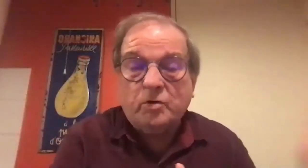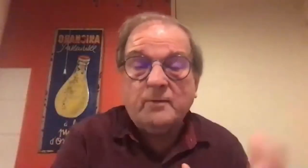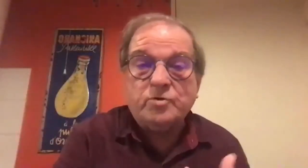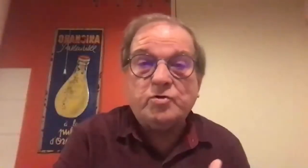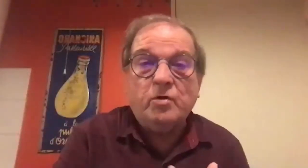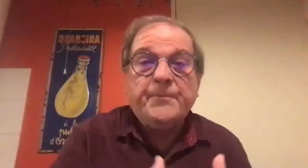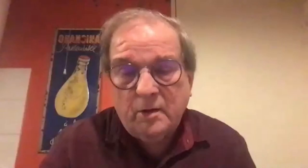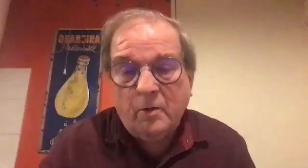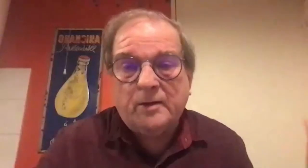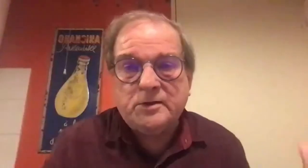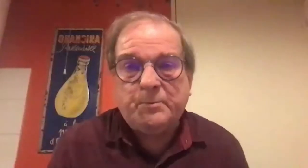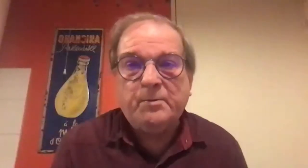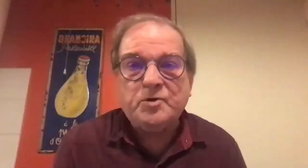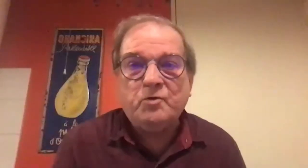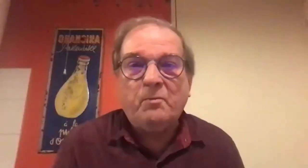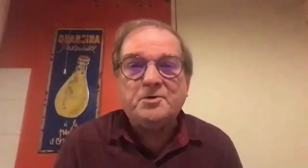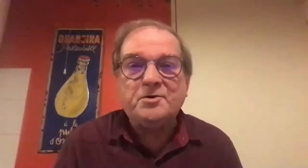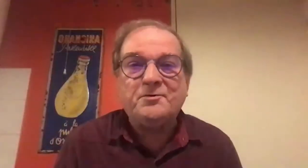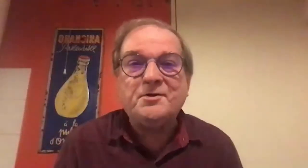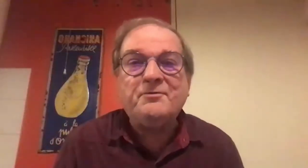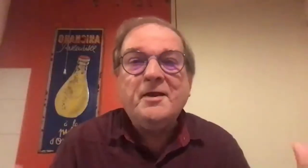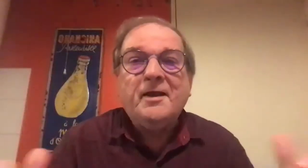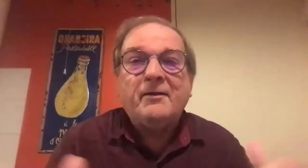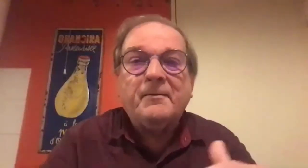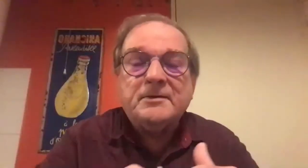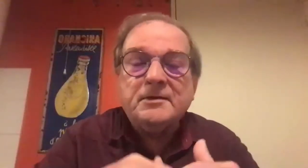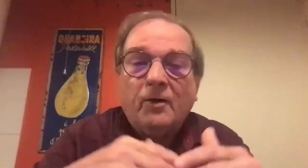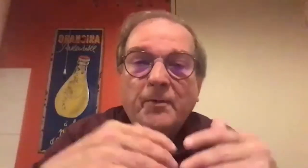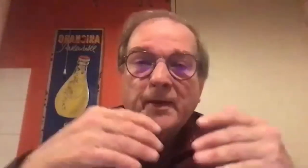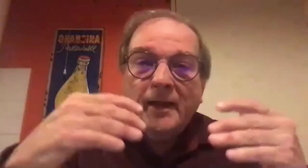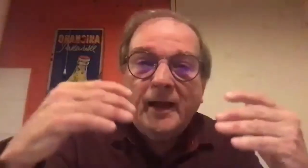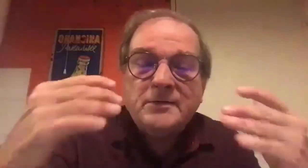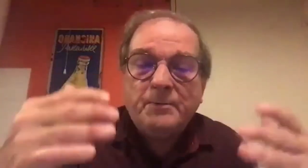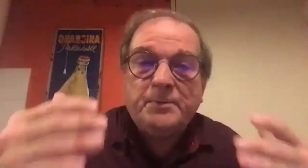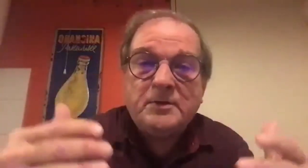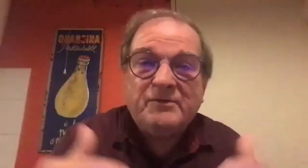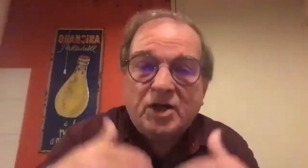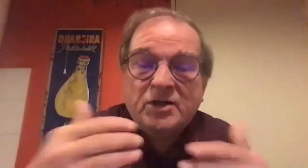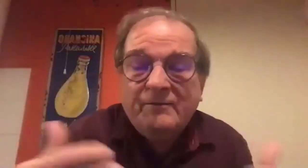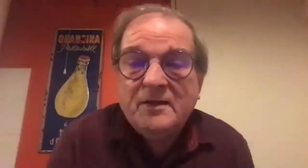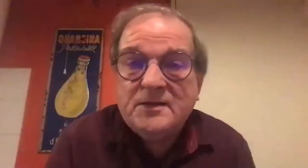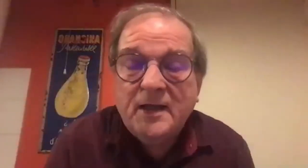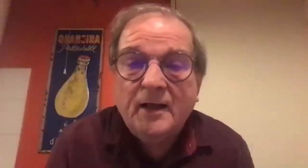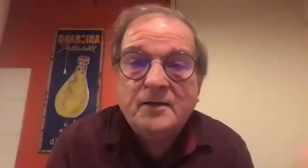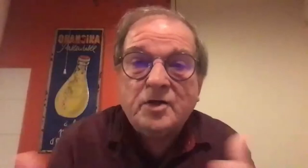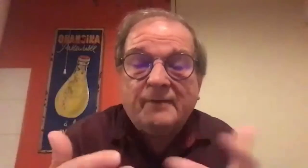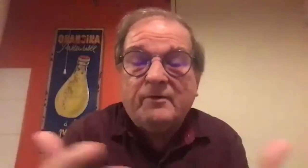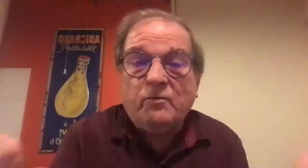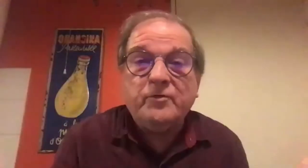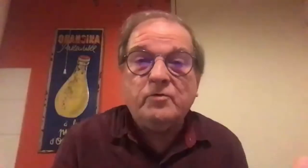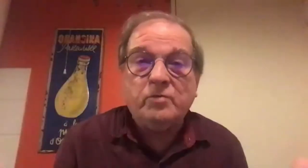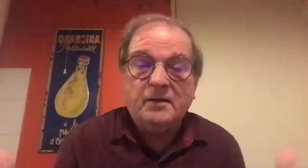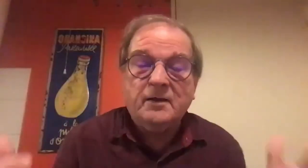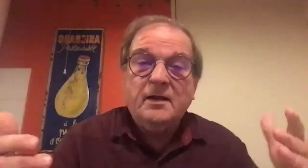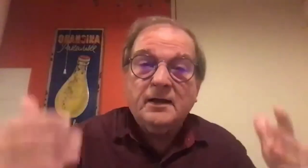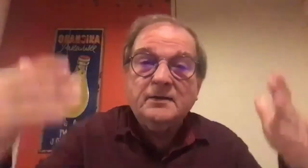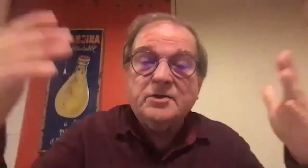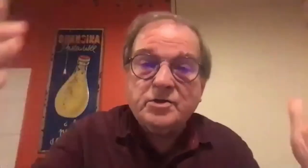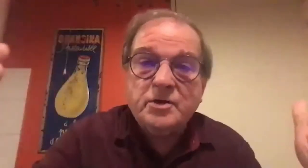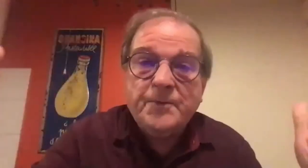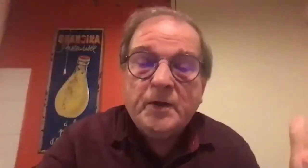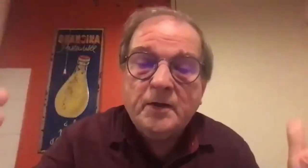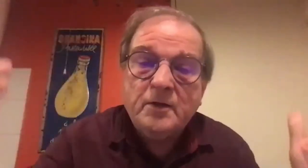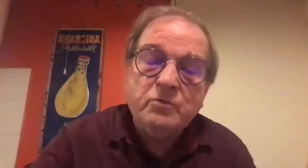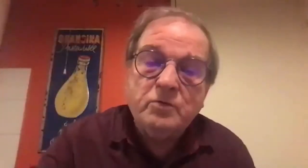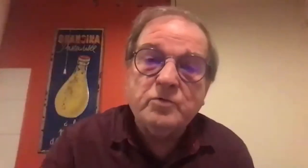como a história mostrou, eu participei pessoalmente, inclusive, mas então, essa perspectiva já estava desenhada, já estava configurada